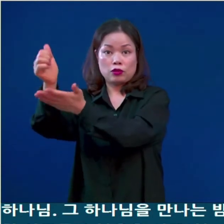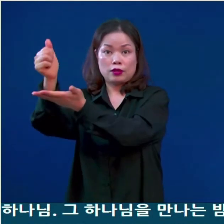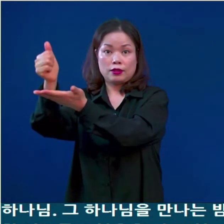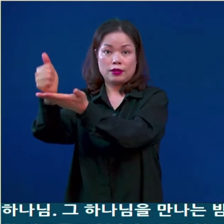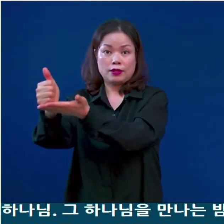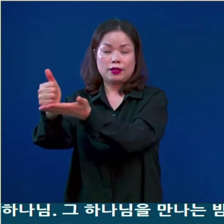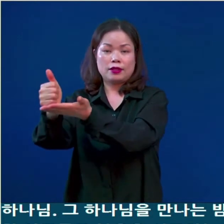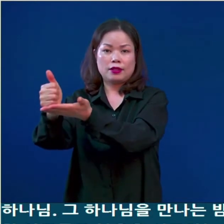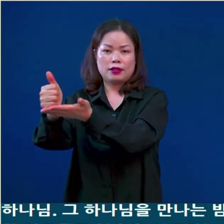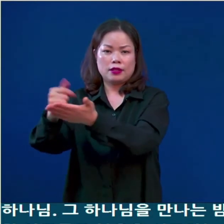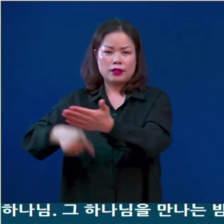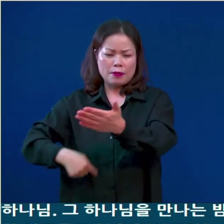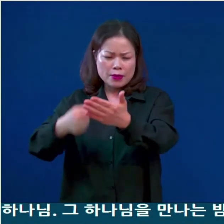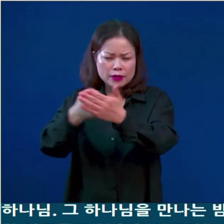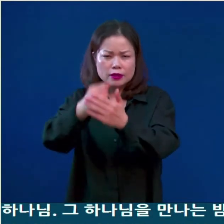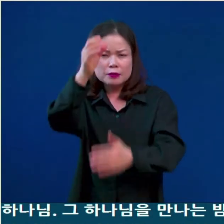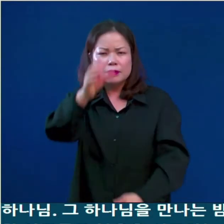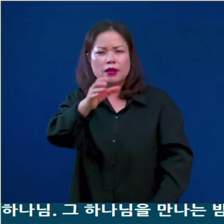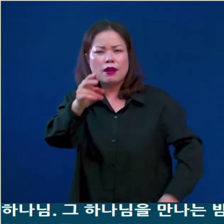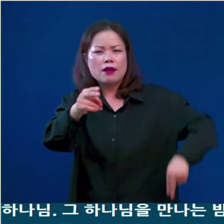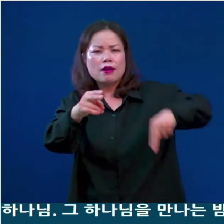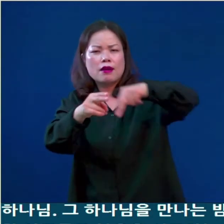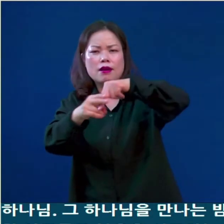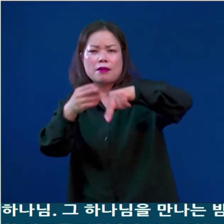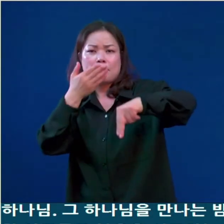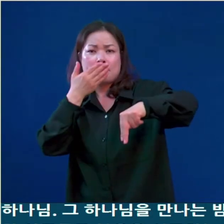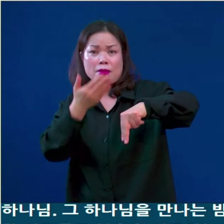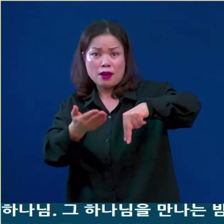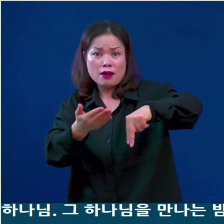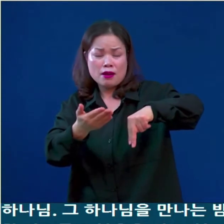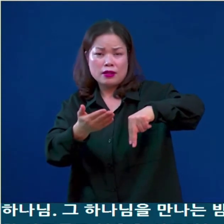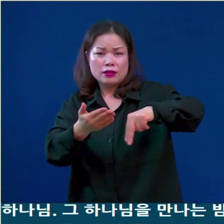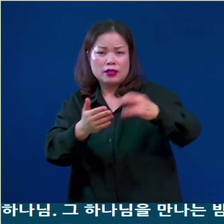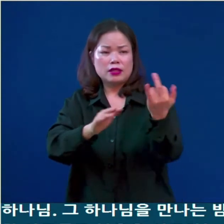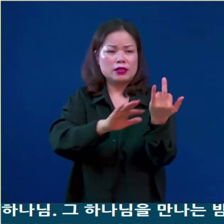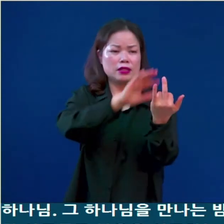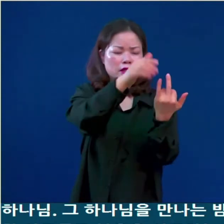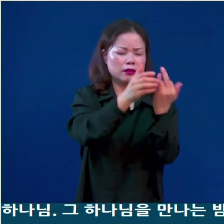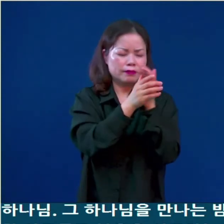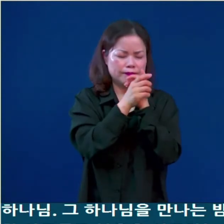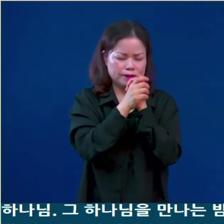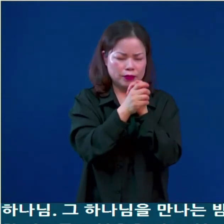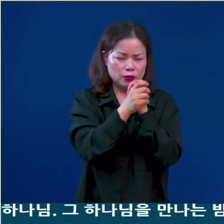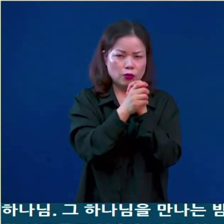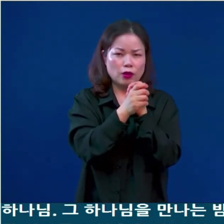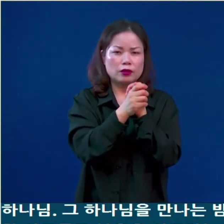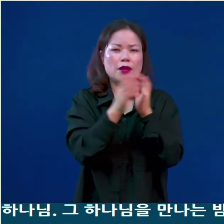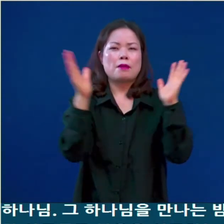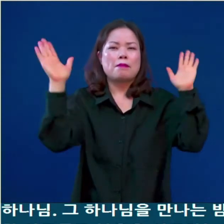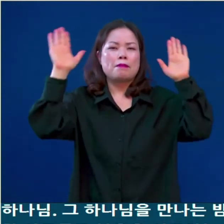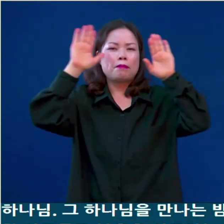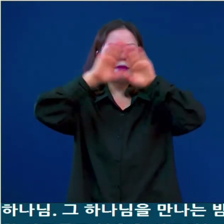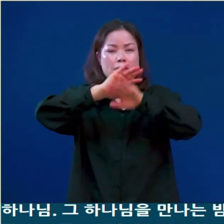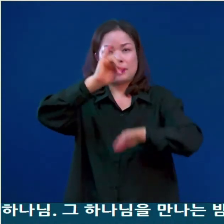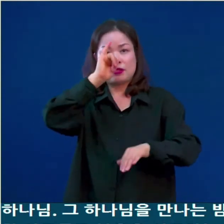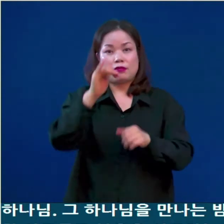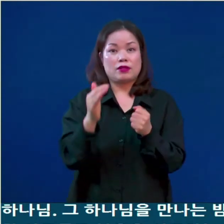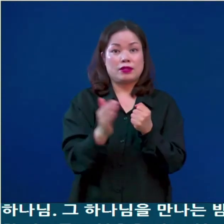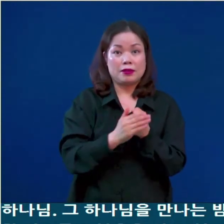예수님께서 담대하게 십자가를 지실 수 있었던 것도 겟세마네 동산에서 보낸 밤이 있었기